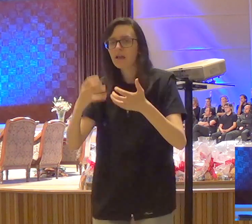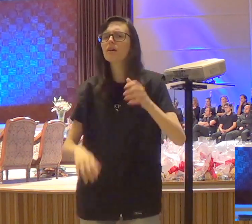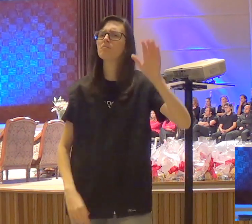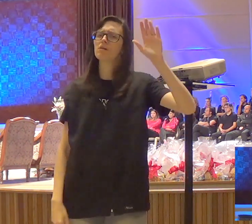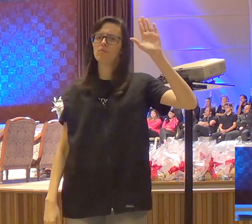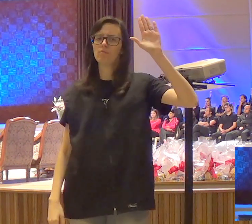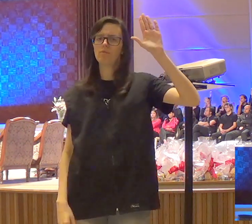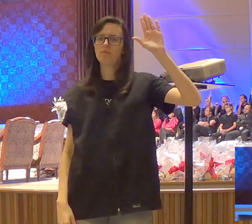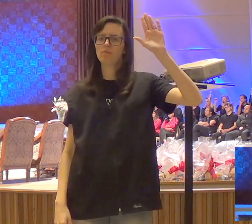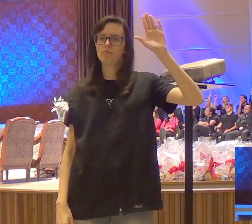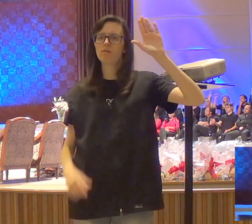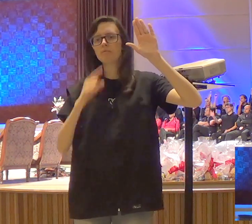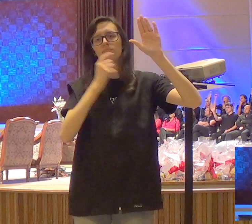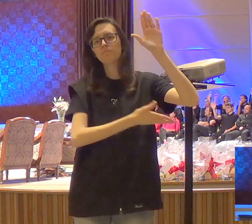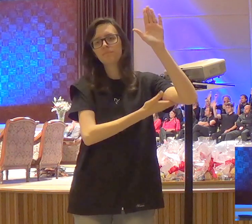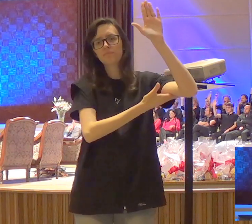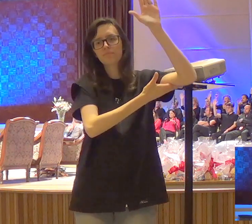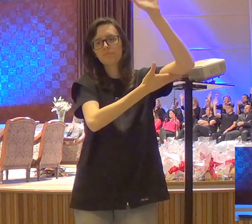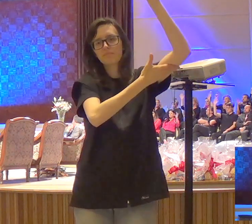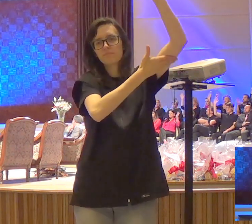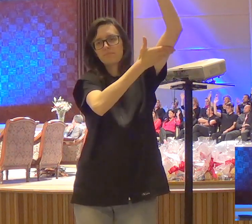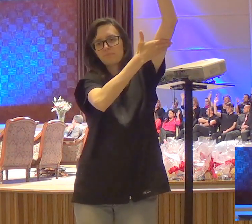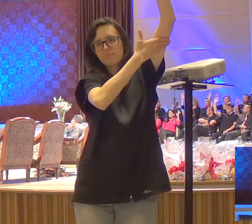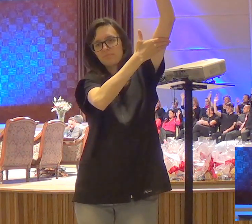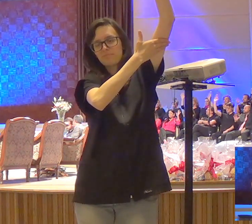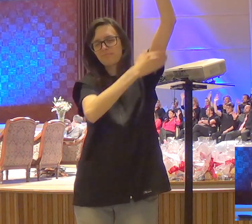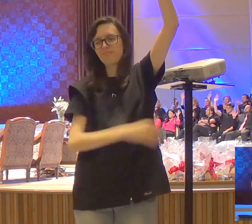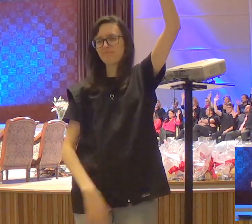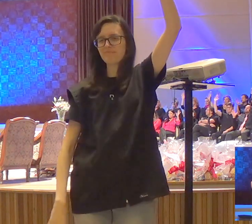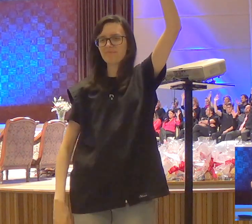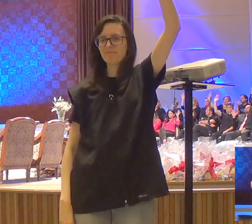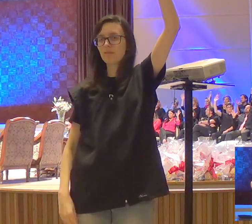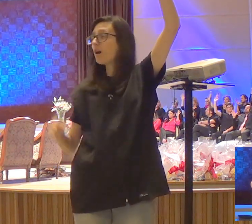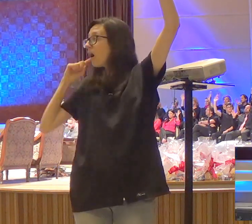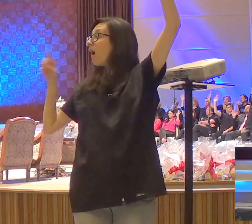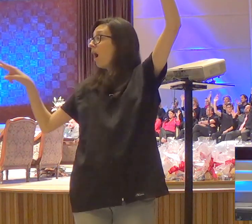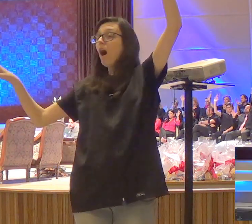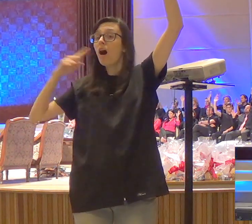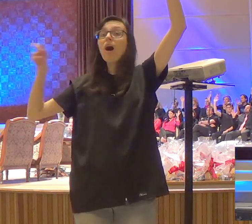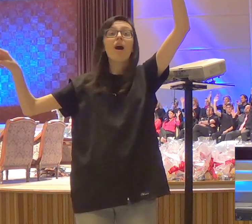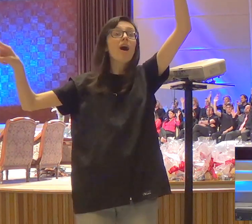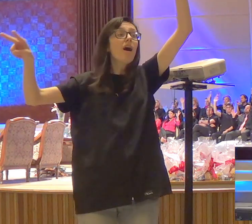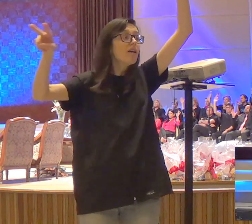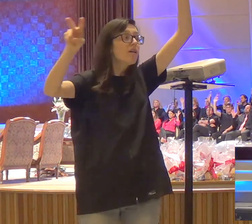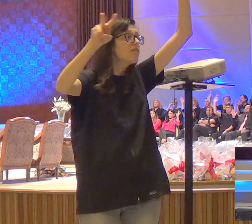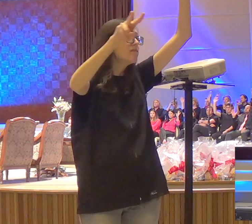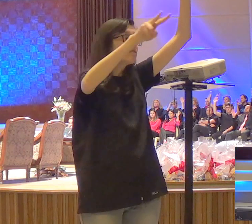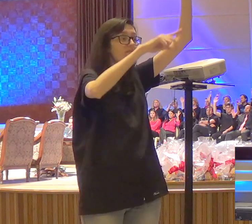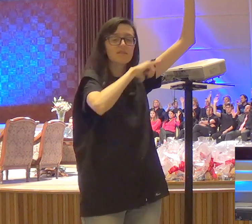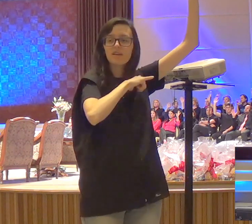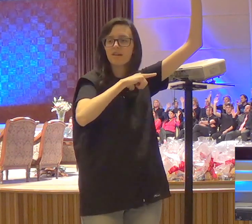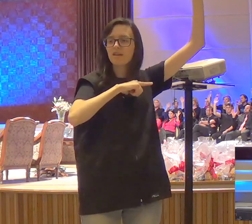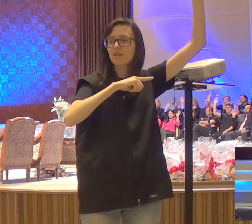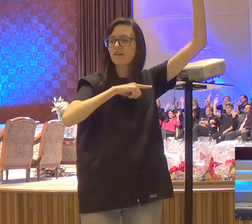high. Bem alto. And keep it up. Deixa lá em cima. And now look around. E olha ao redor. Look at what the body of Christ can do.